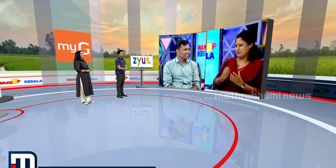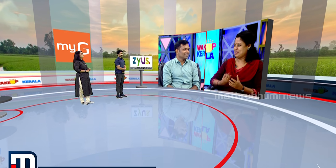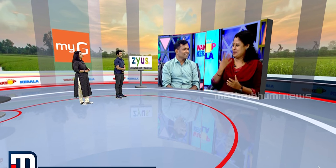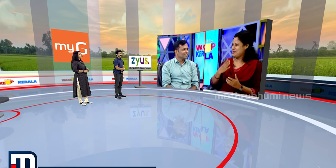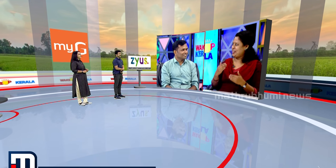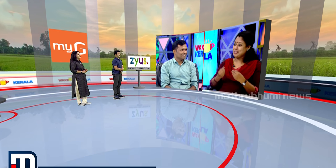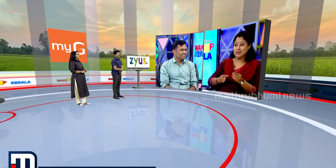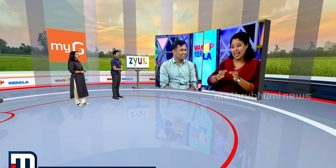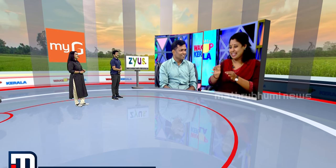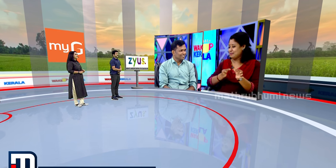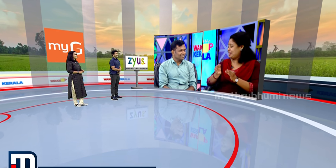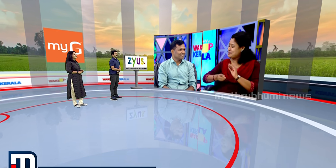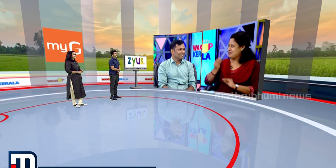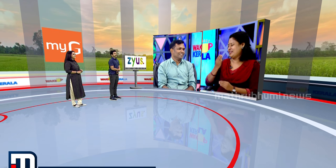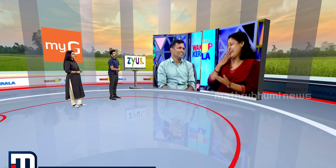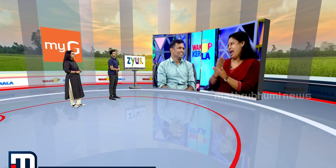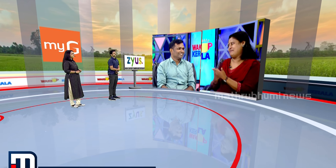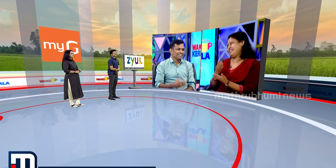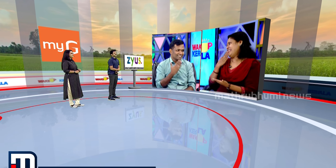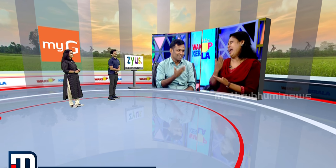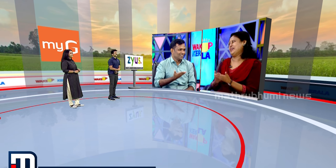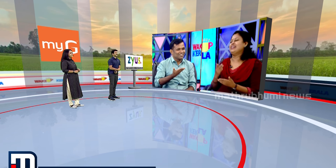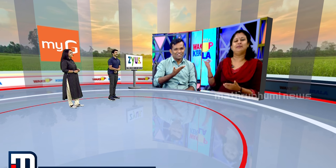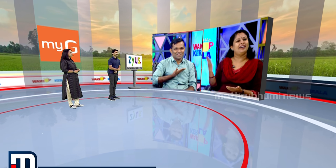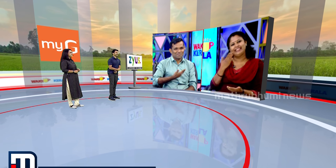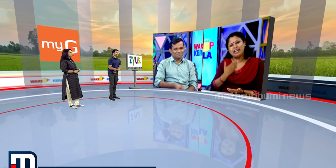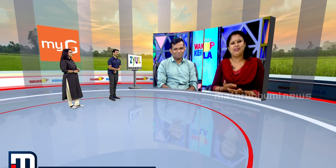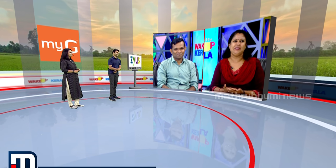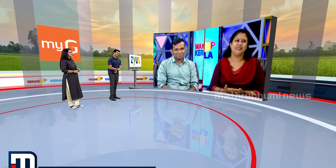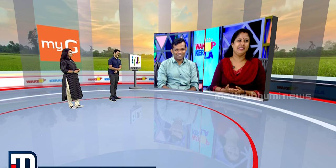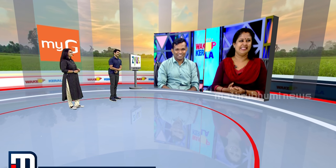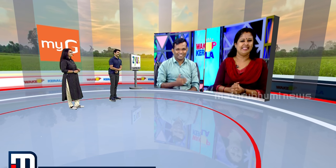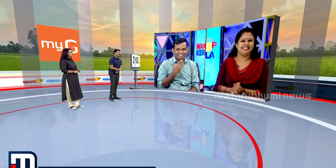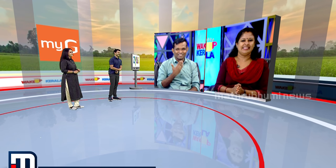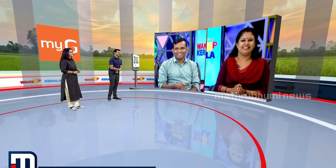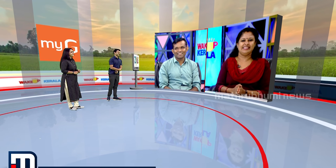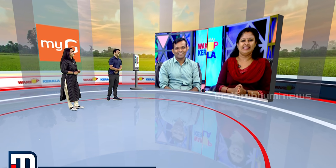എത്തി ഇത്രയധികം കാര്യങ്ങൾ പങ്കുവച്ചതിനും. Thank you so much. Thank you.